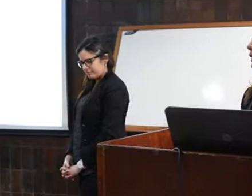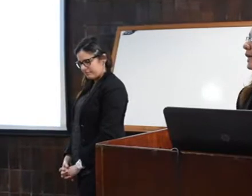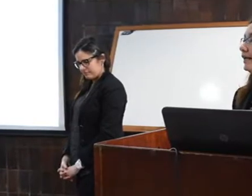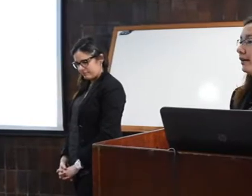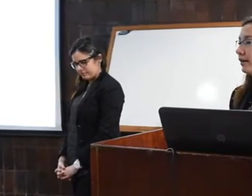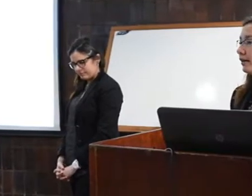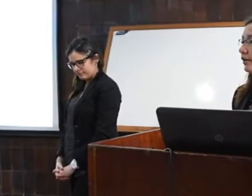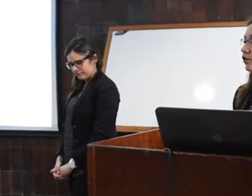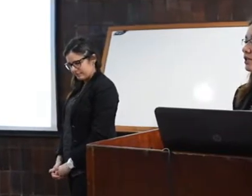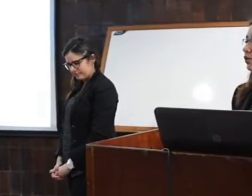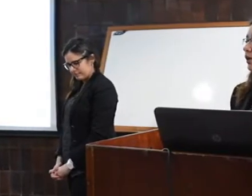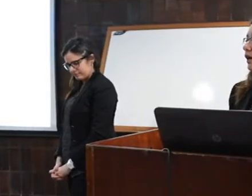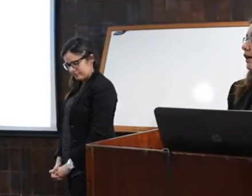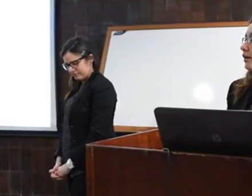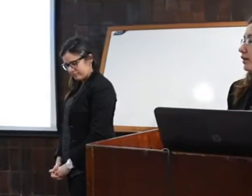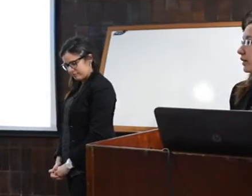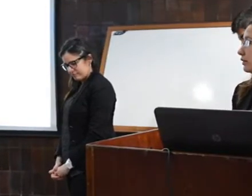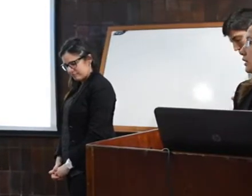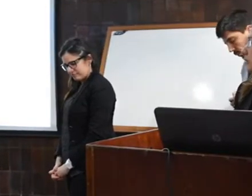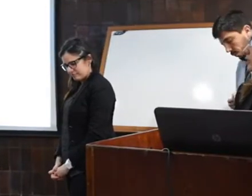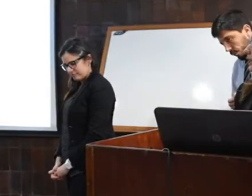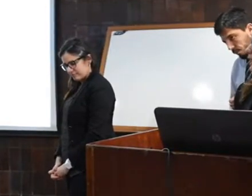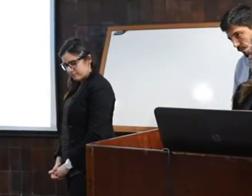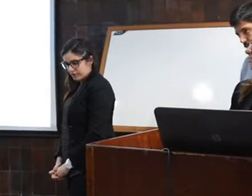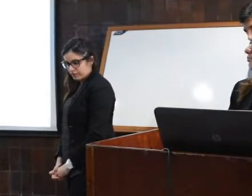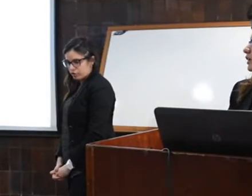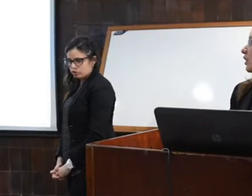mueblería y quiero asegurar